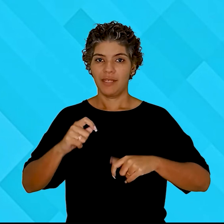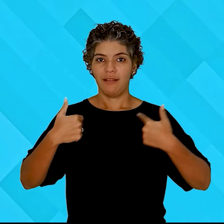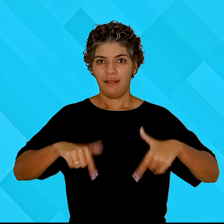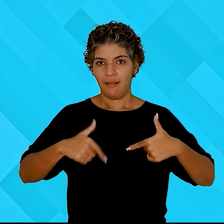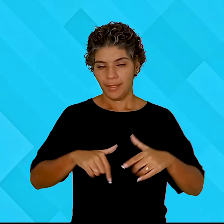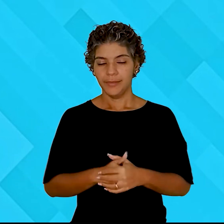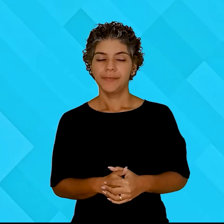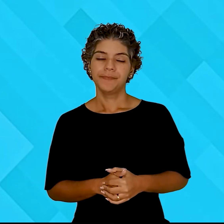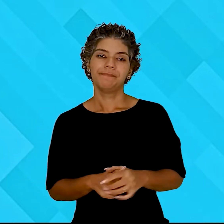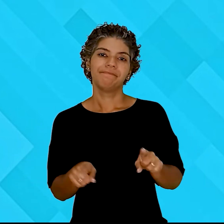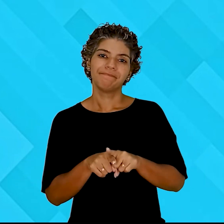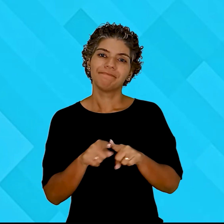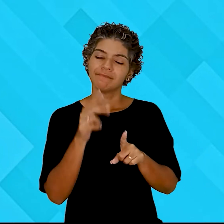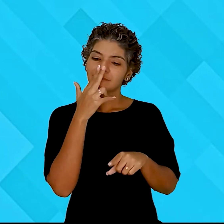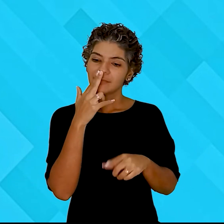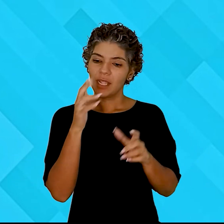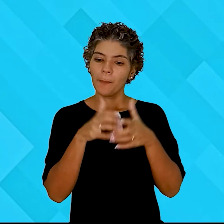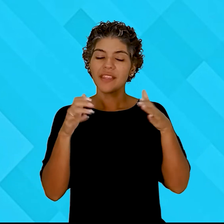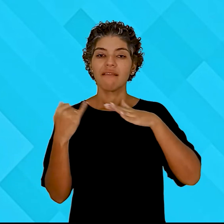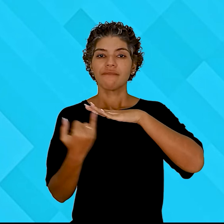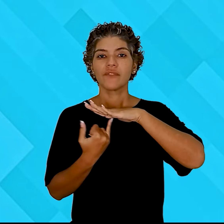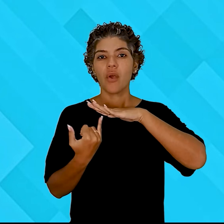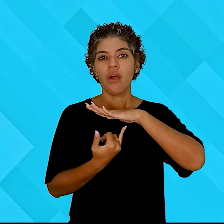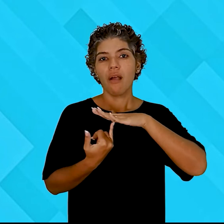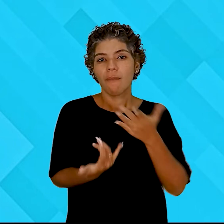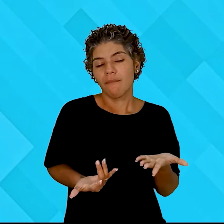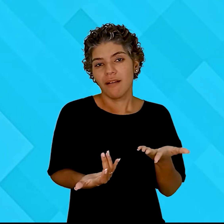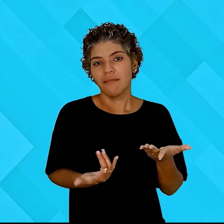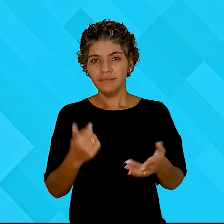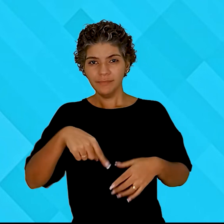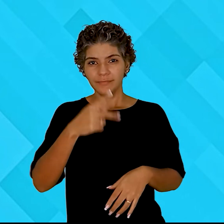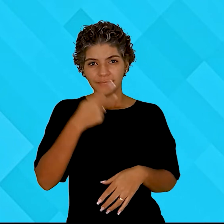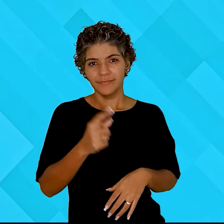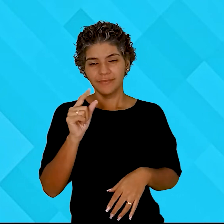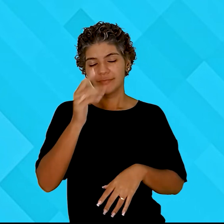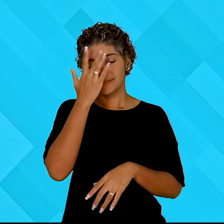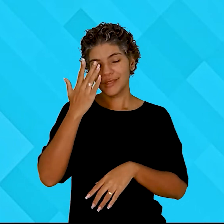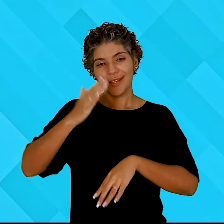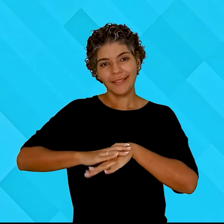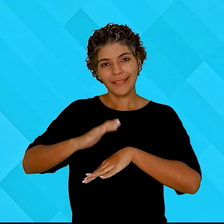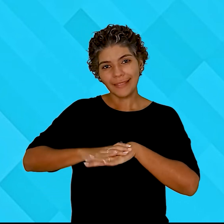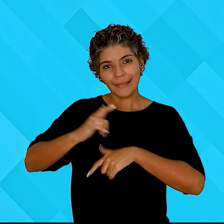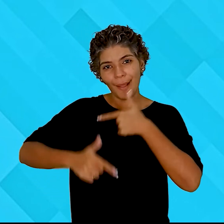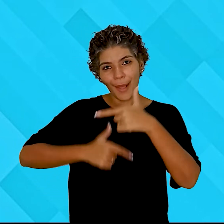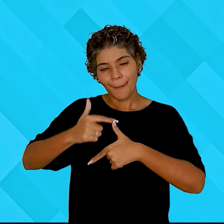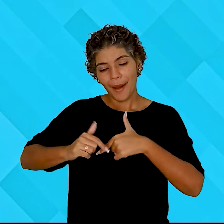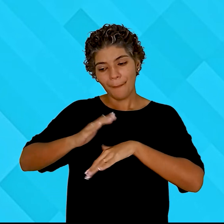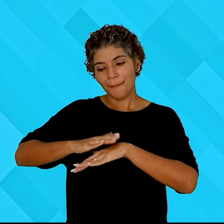desses trabalhadores. Então, a gente está falando de pessoas trabalhando por conta própria, de maneira informal. E aí a gente retorna para aquela questão subjetiva. O